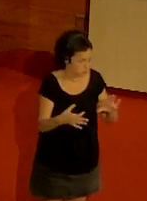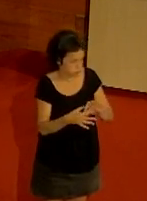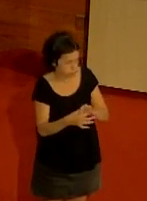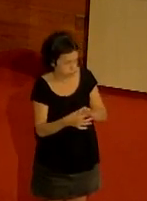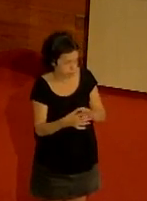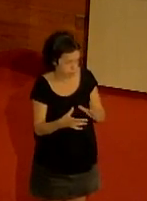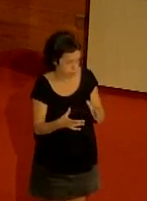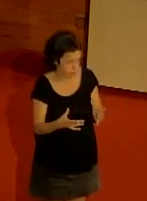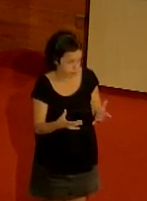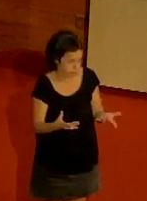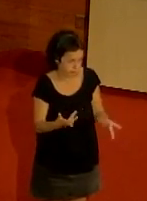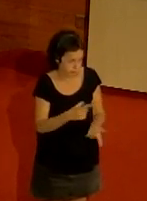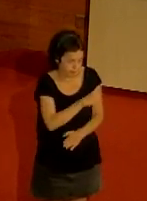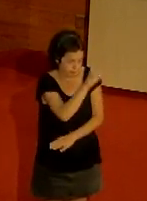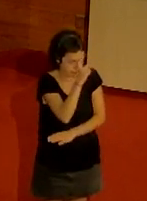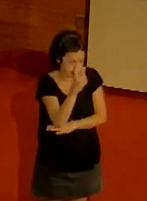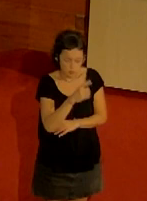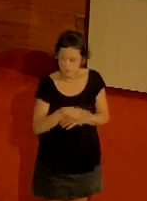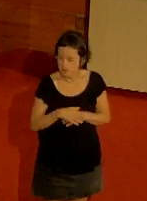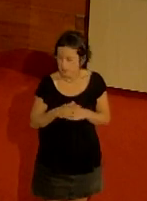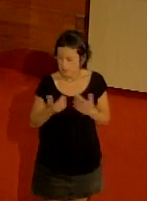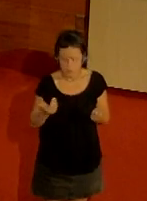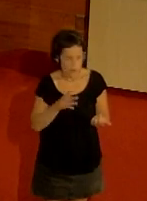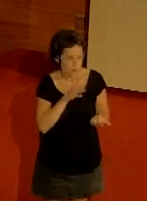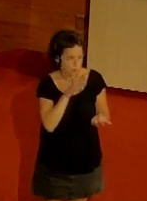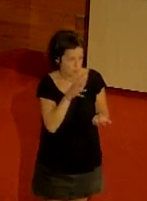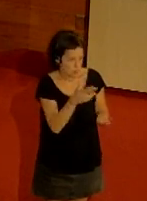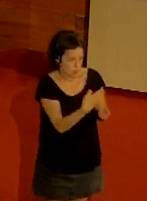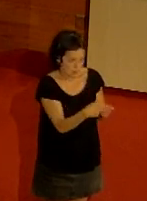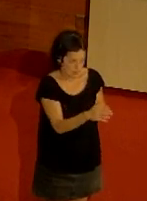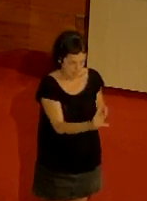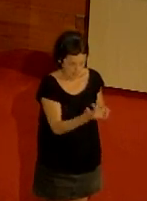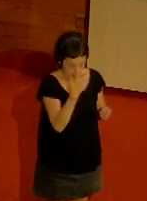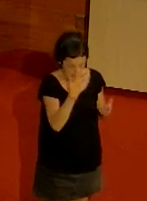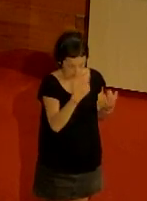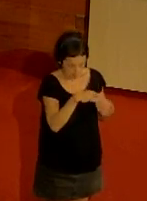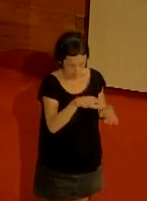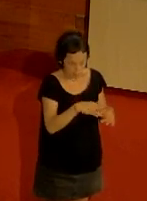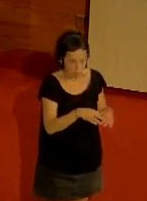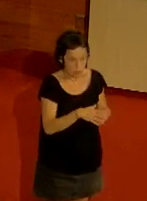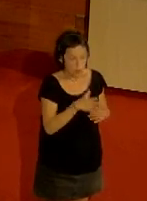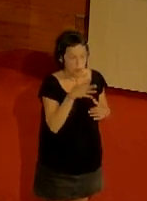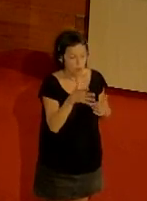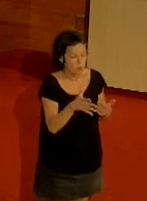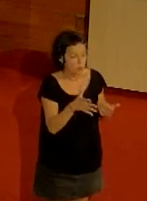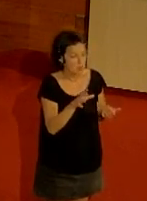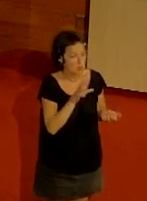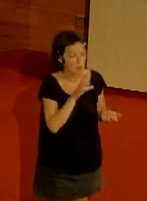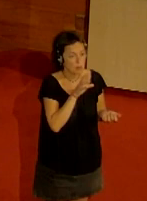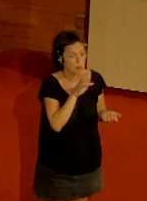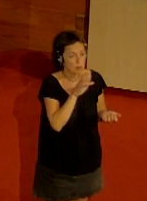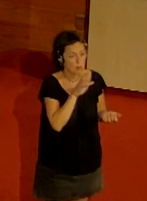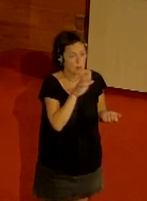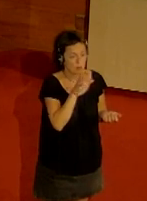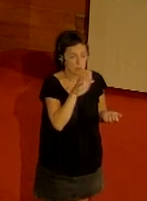Esto evidentemente tiene su motivación política. ¿Por qué? Porque lo que más le importa a un Estado es, o lo que más dice que le importa,